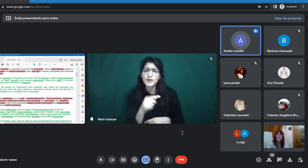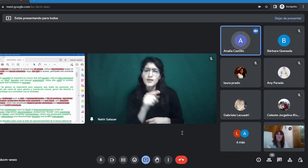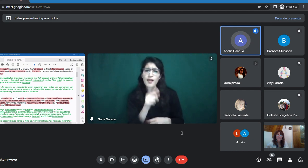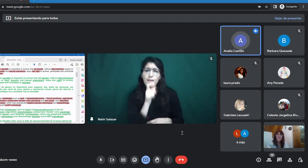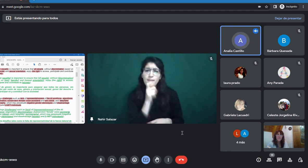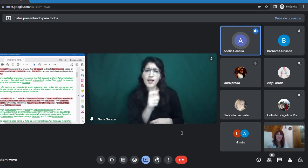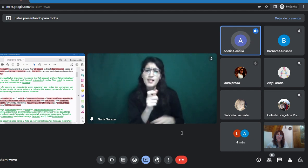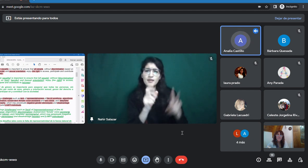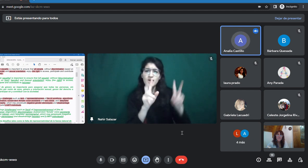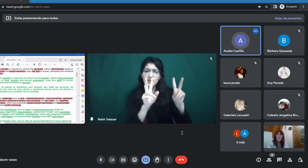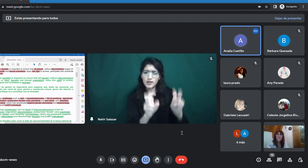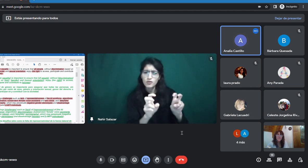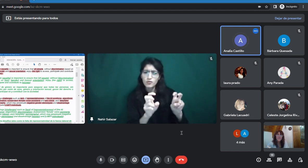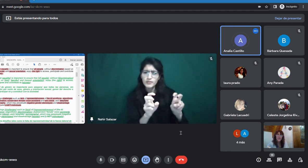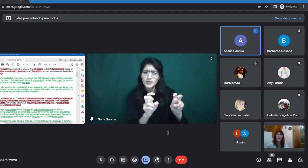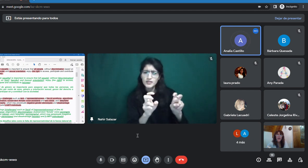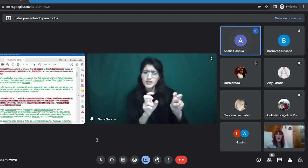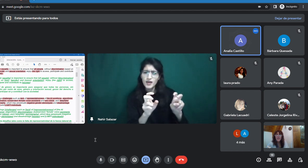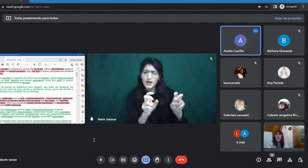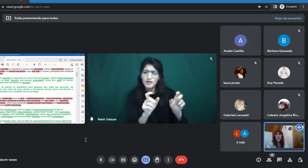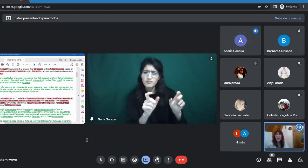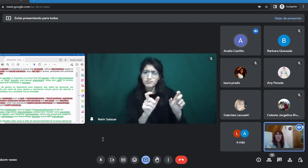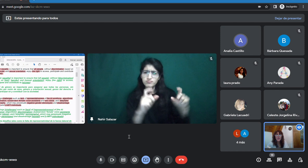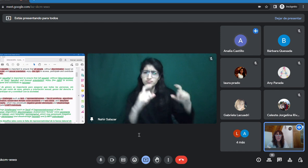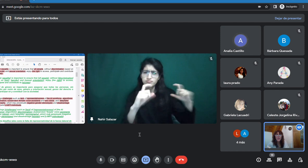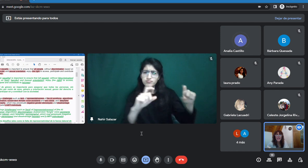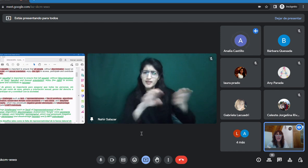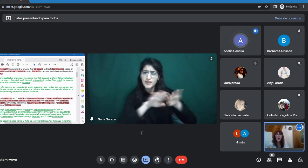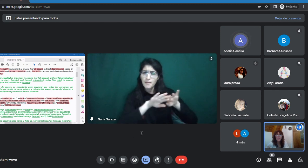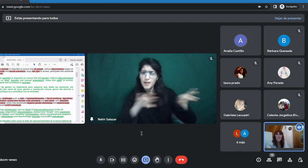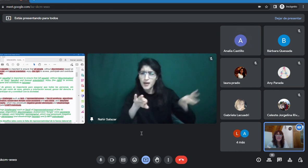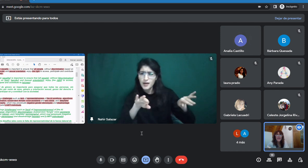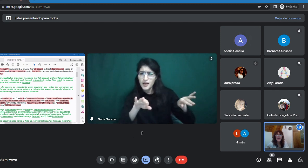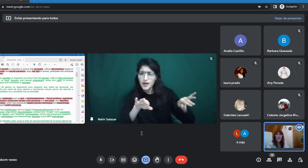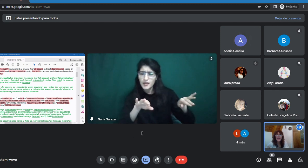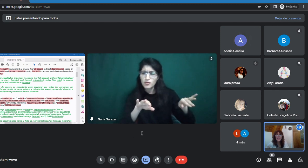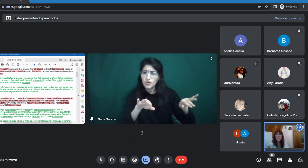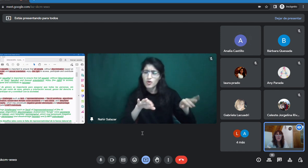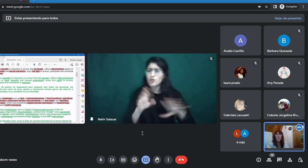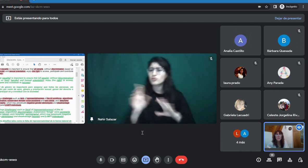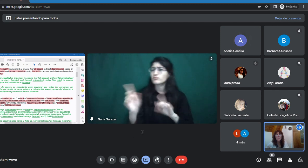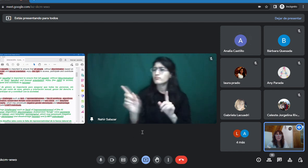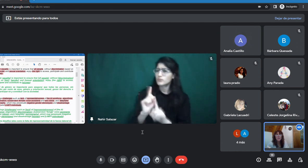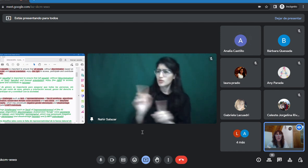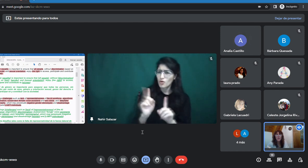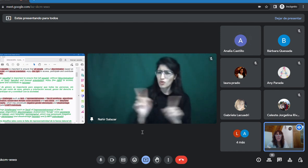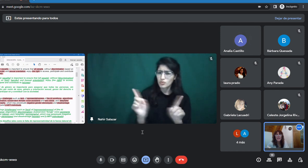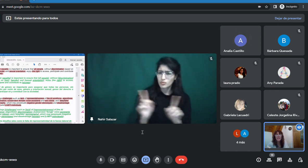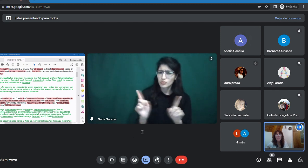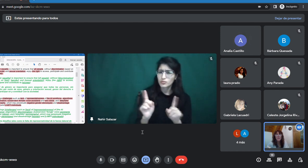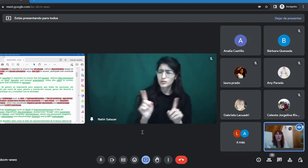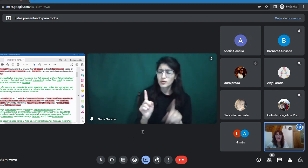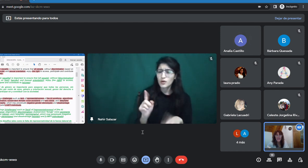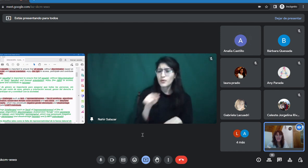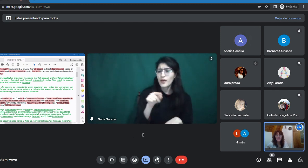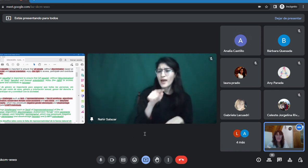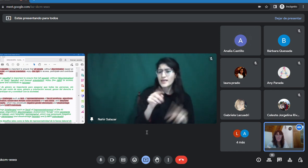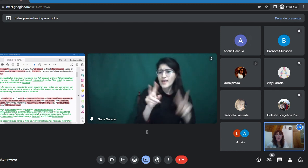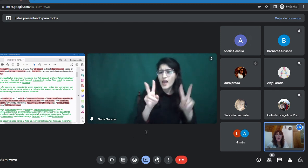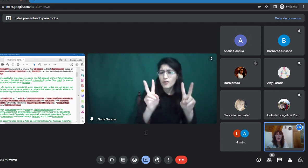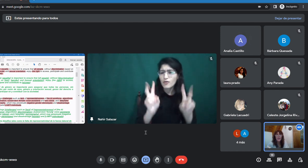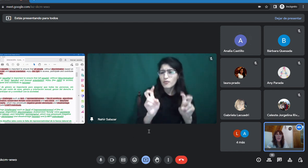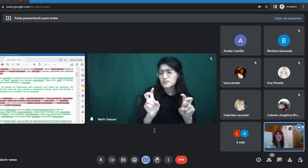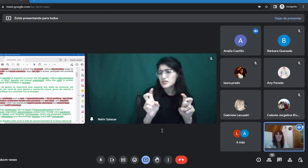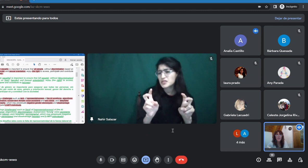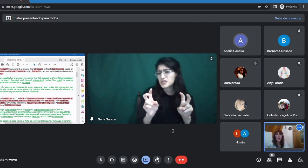no es que van separados. No, porque la comilla acá es un uso particular, ¿sí?